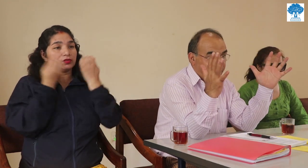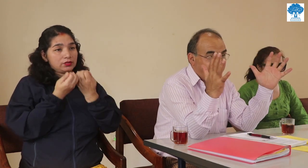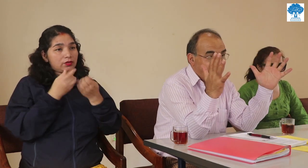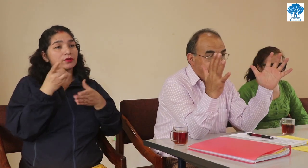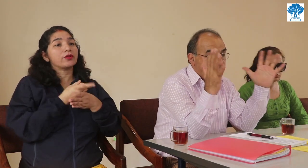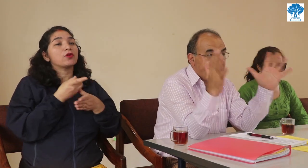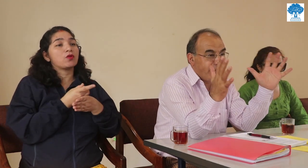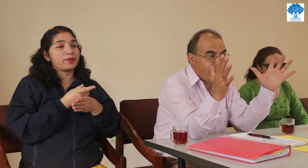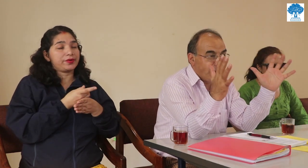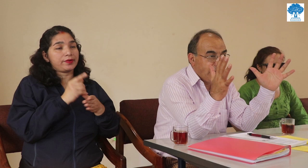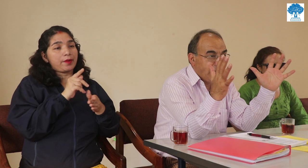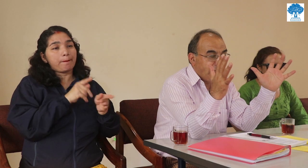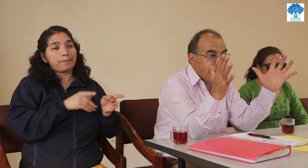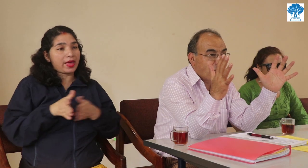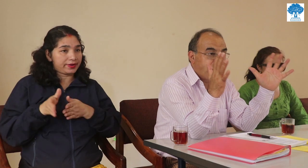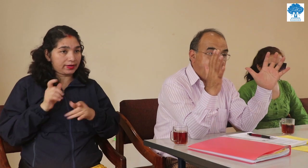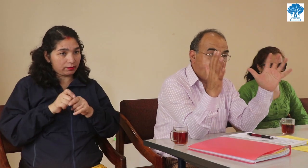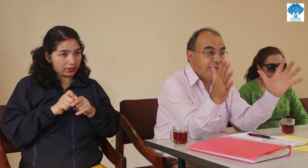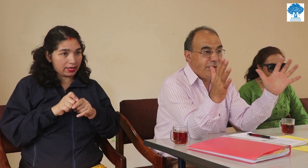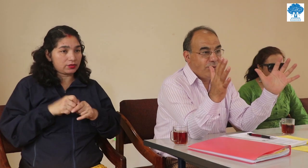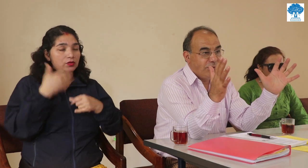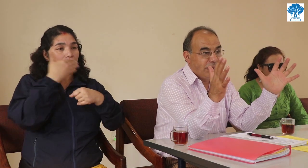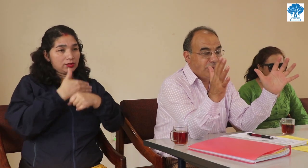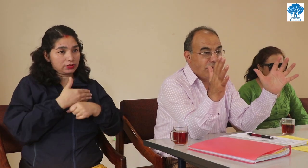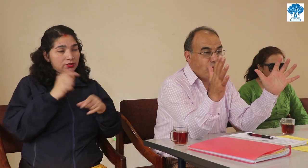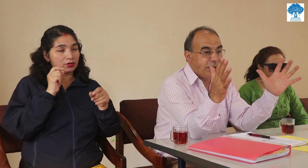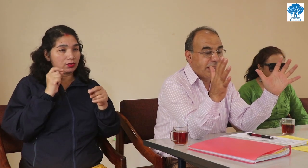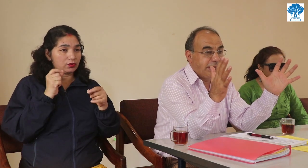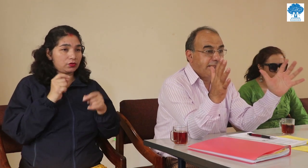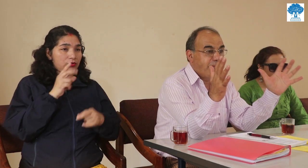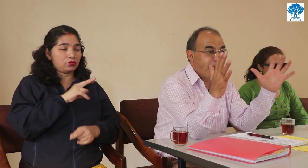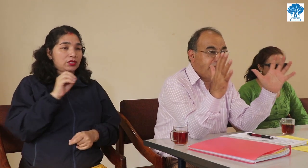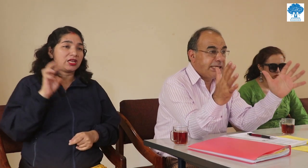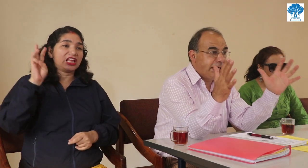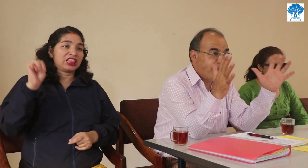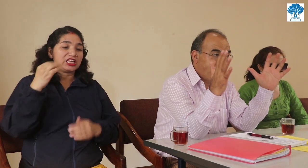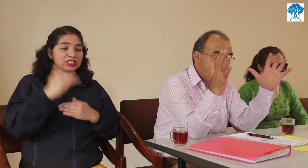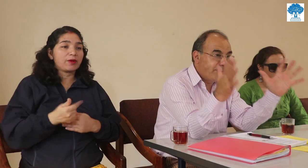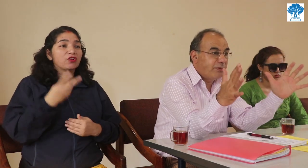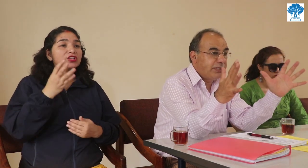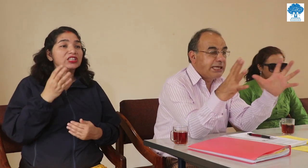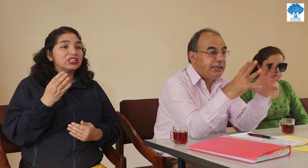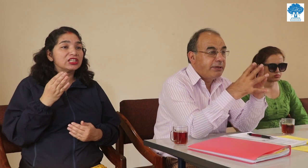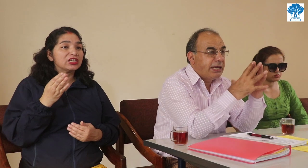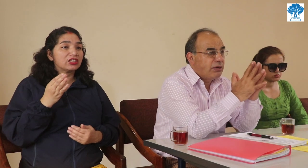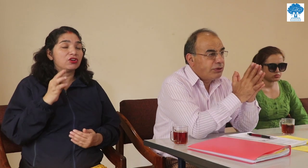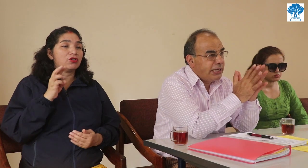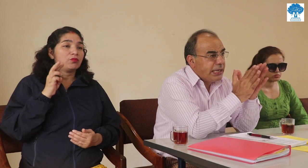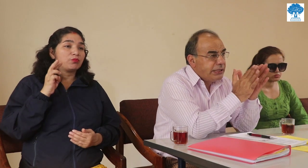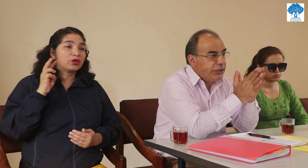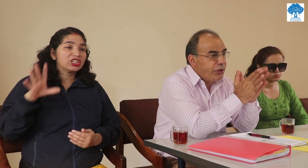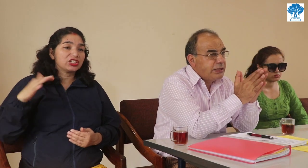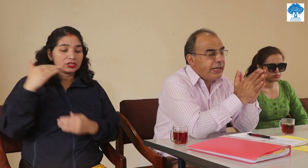डकुमेन्ट प्लान भन्यो अनि यसको टार्गेट गरियो सन् 2030 कति जाने 35 कति जाने भन्ने खालको